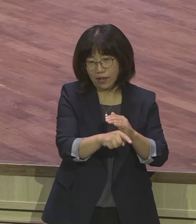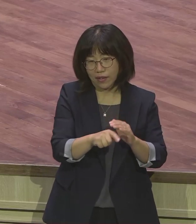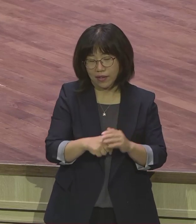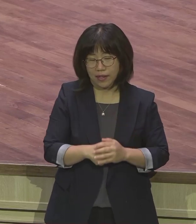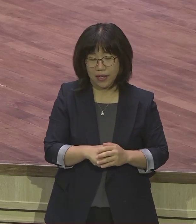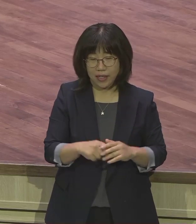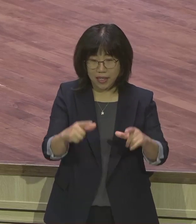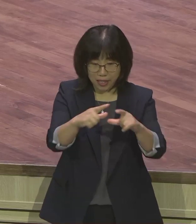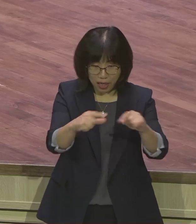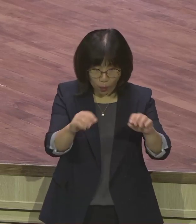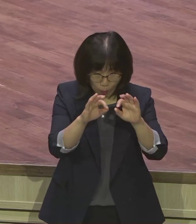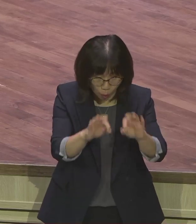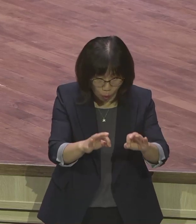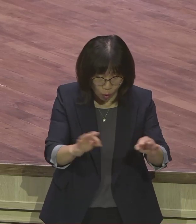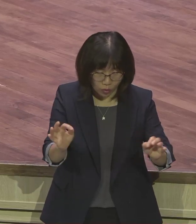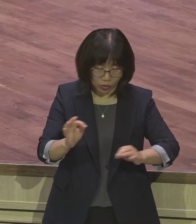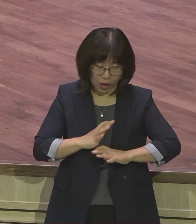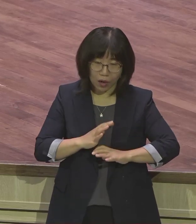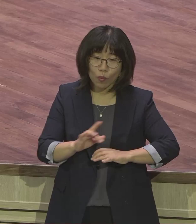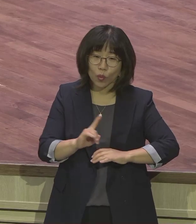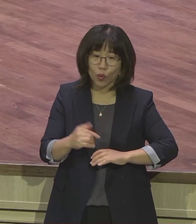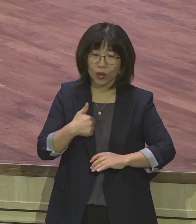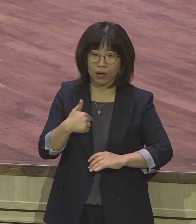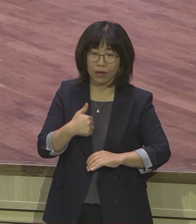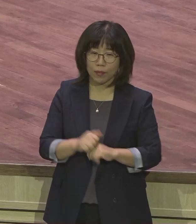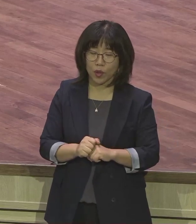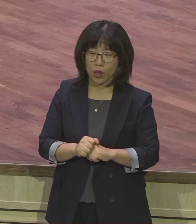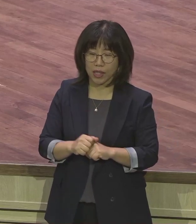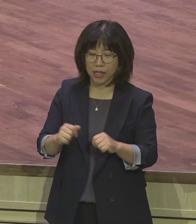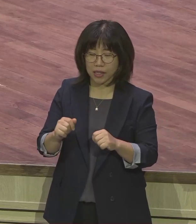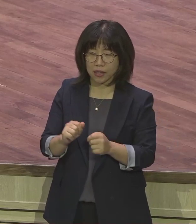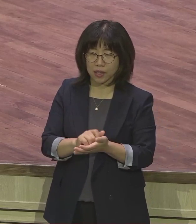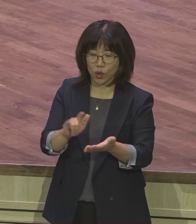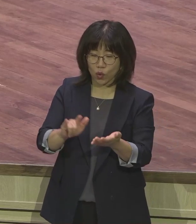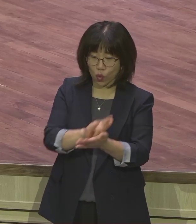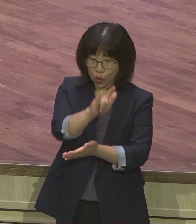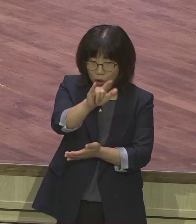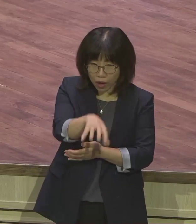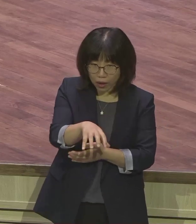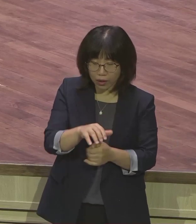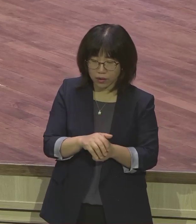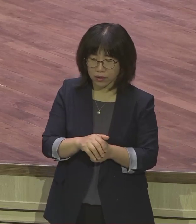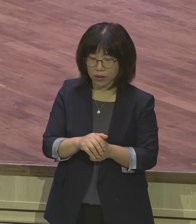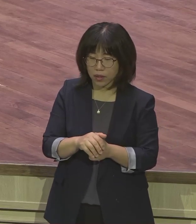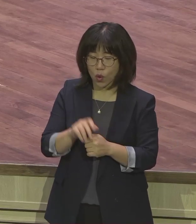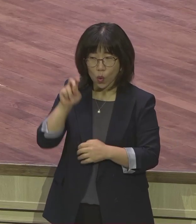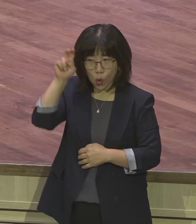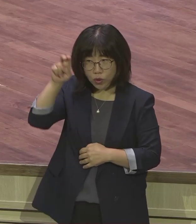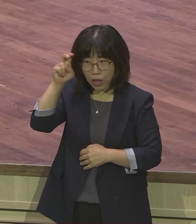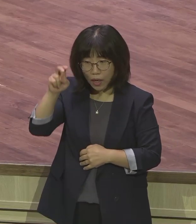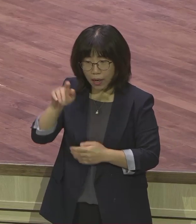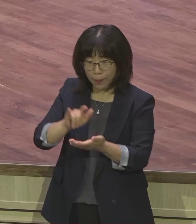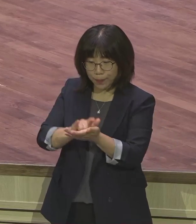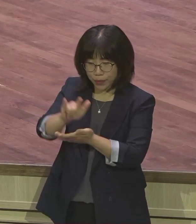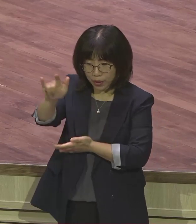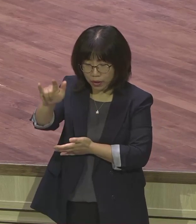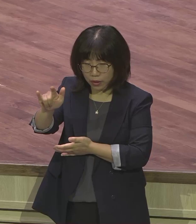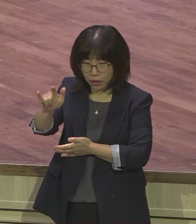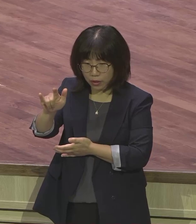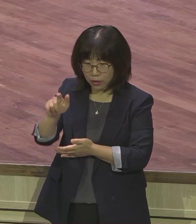놀랐어요. 김포공항에서 오사카하는 비행기를 타려고 갔는데 이